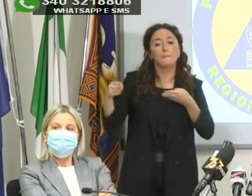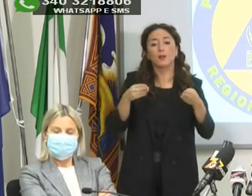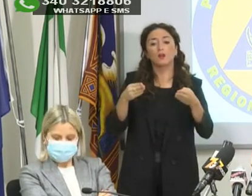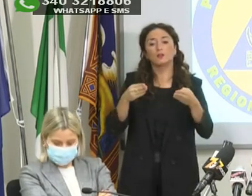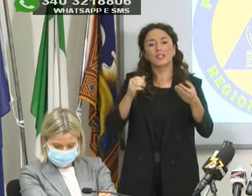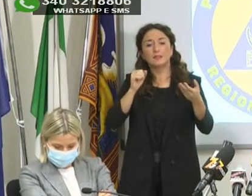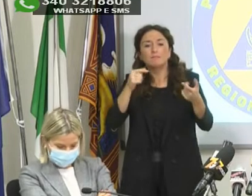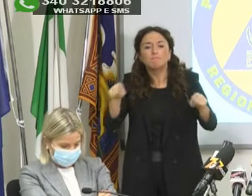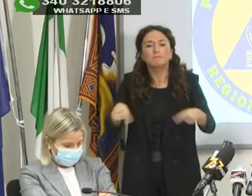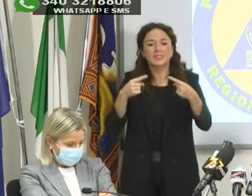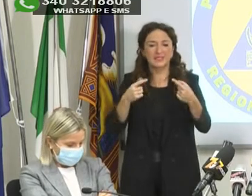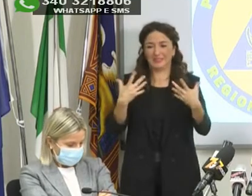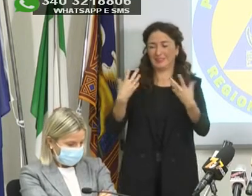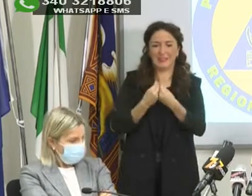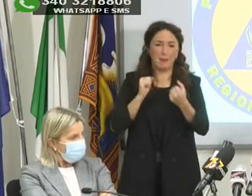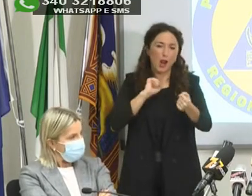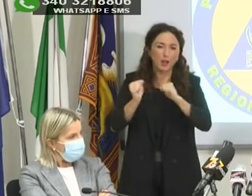assieme. Allora,